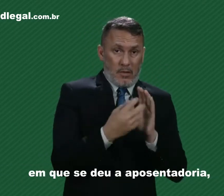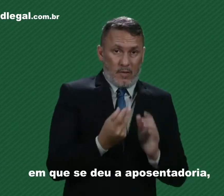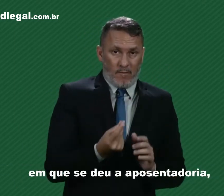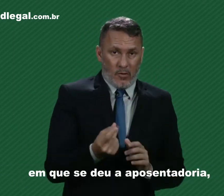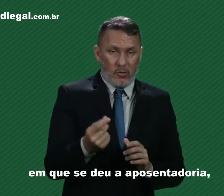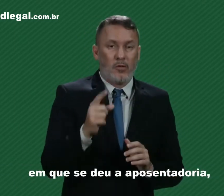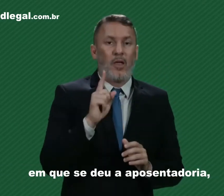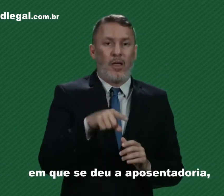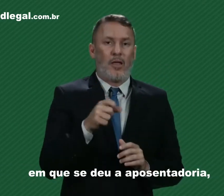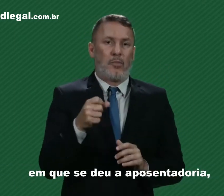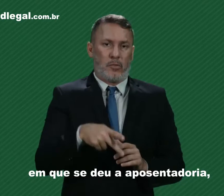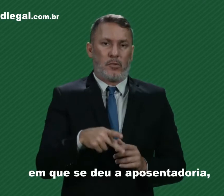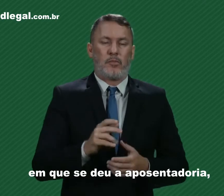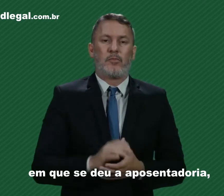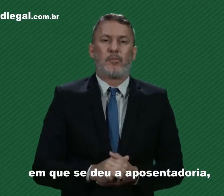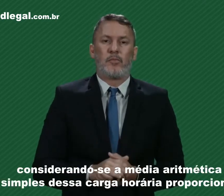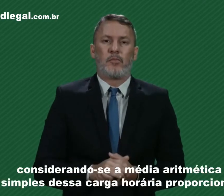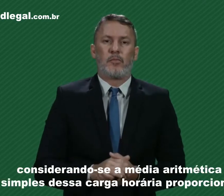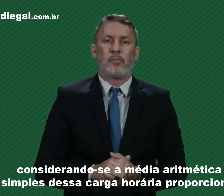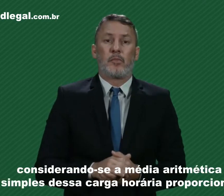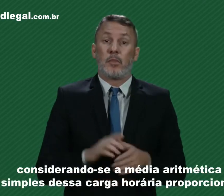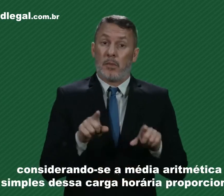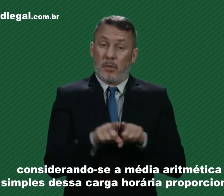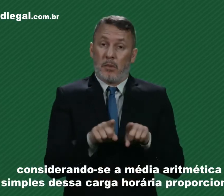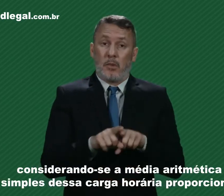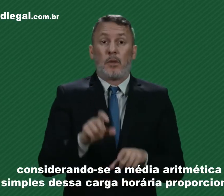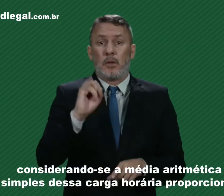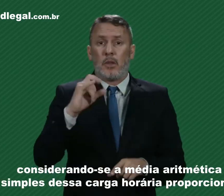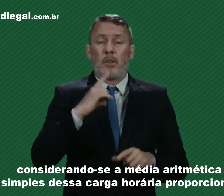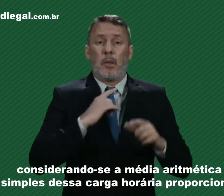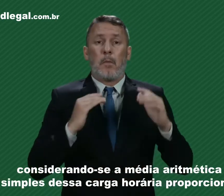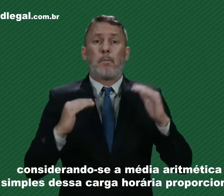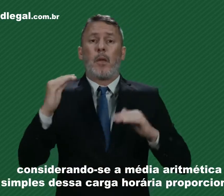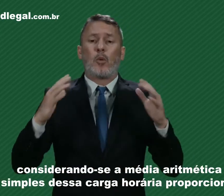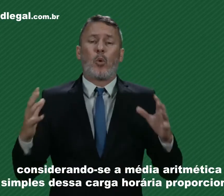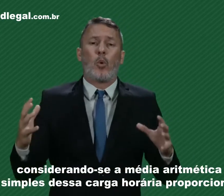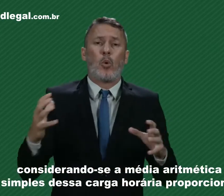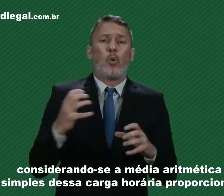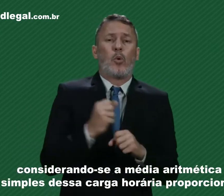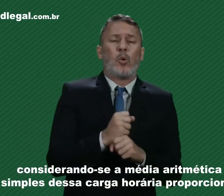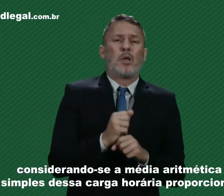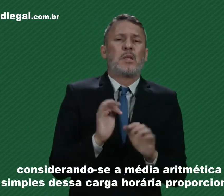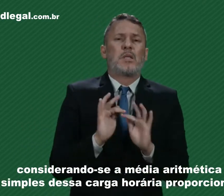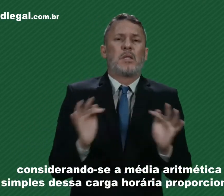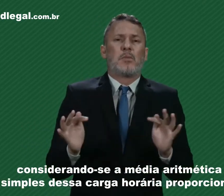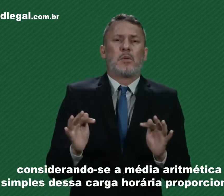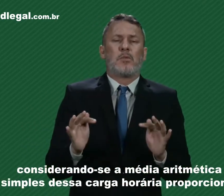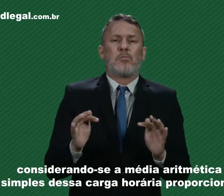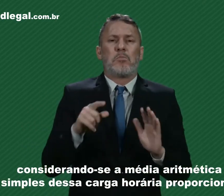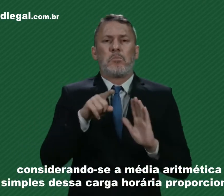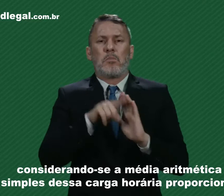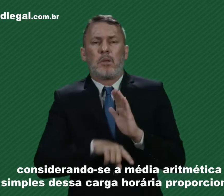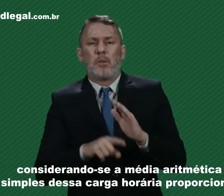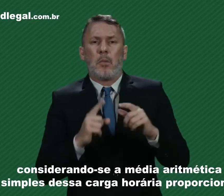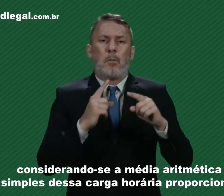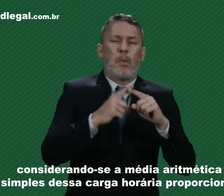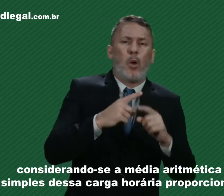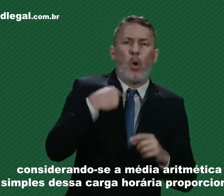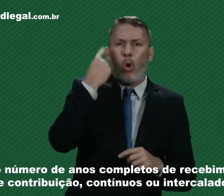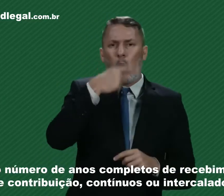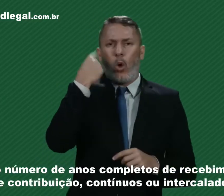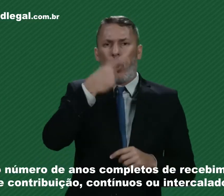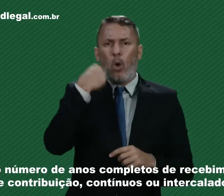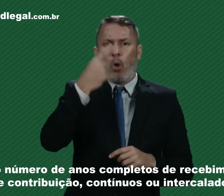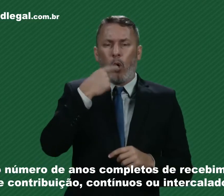efetivo em que se deu a aposentadoria, considerando-se a média aritmética simples dessa carga horária